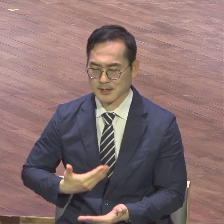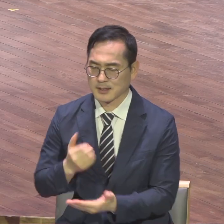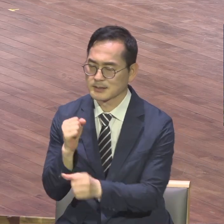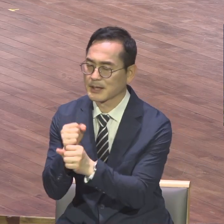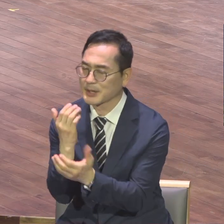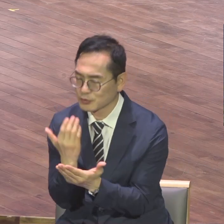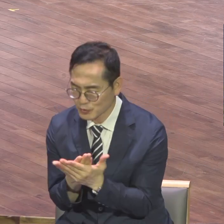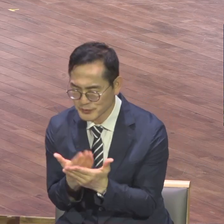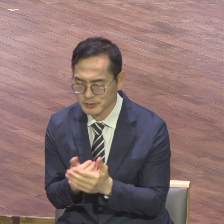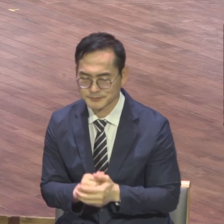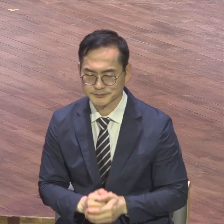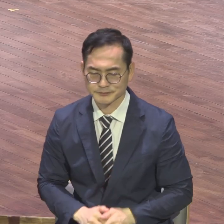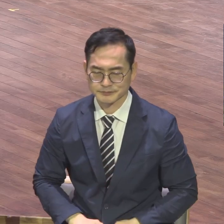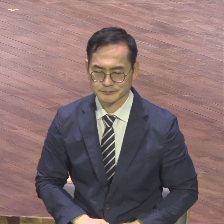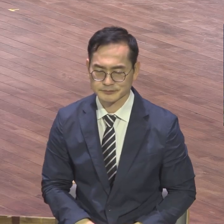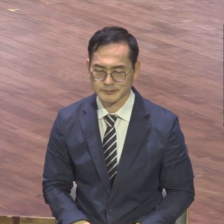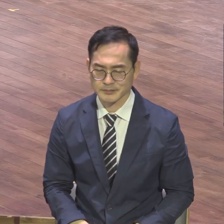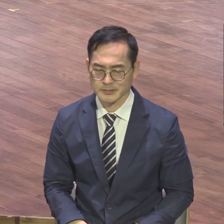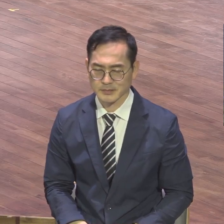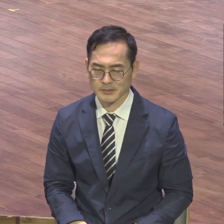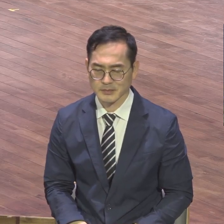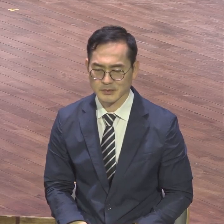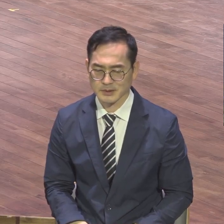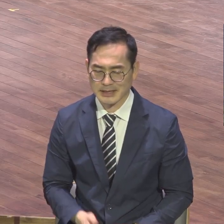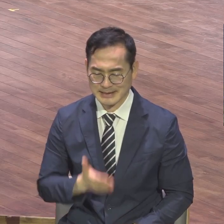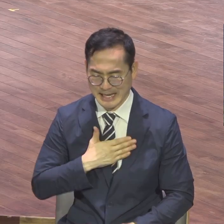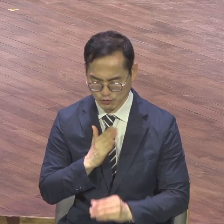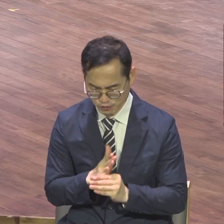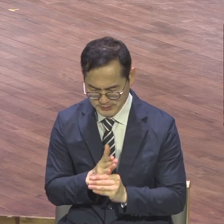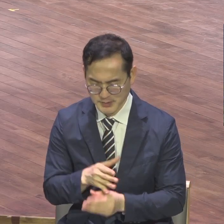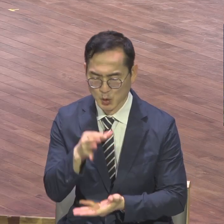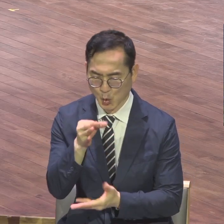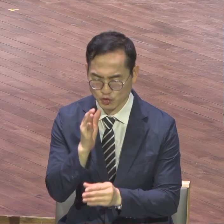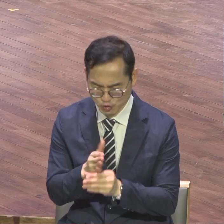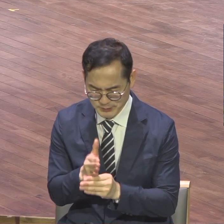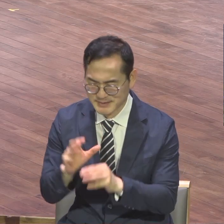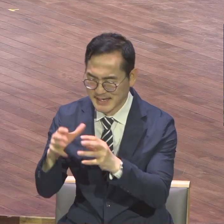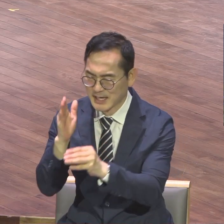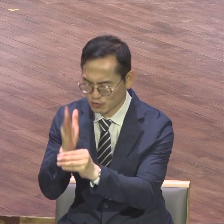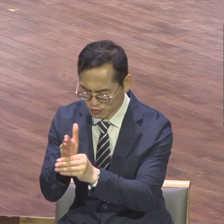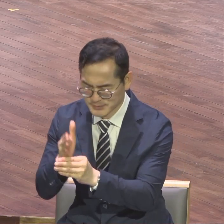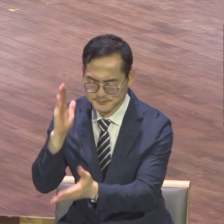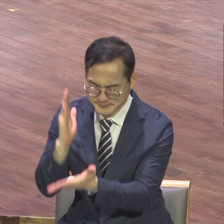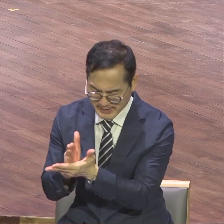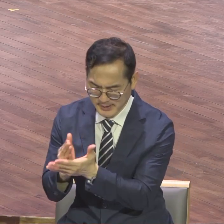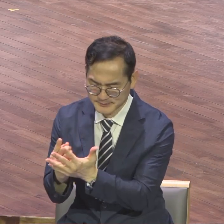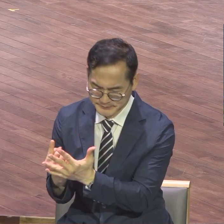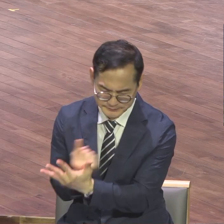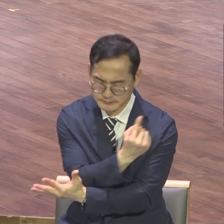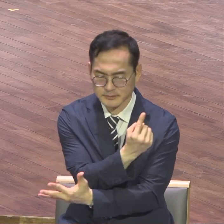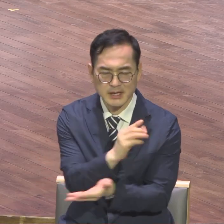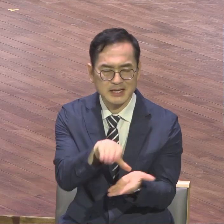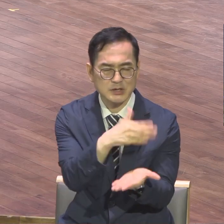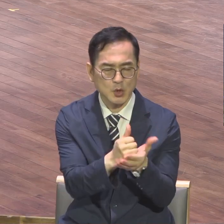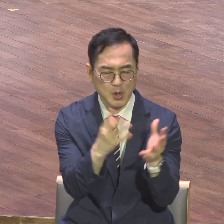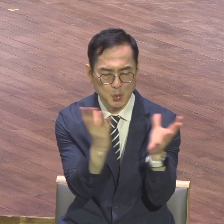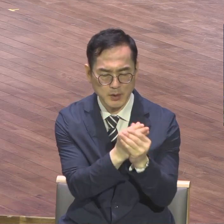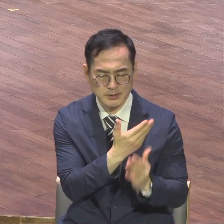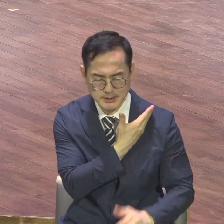나 중심, 물질 중심, 세상 성공적이면서 완전히 유혹에서 빠져나와서 그리스도의 절대